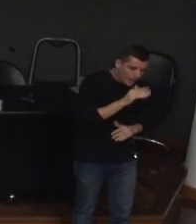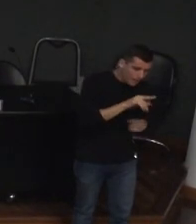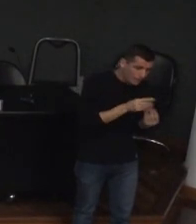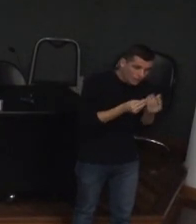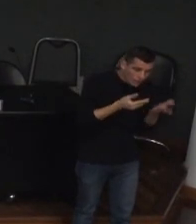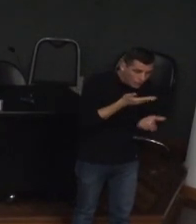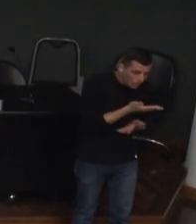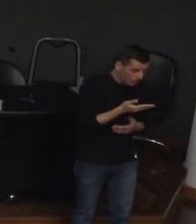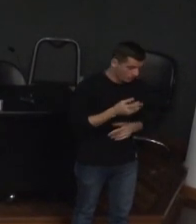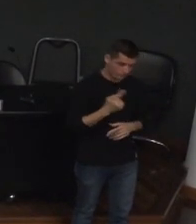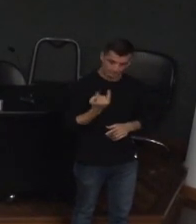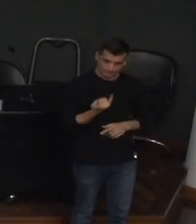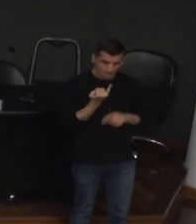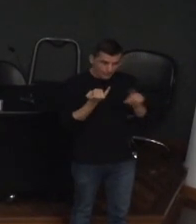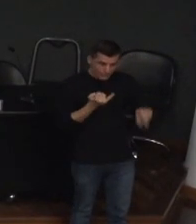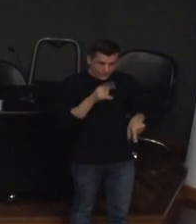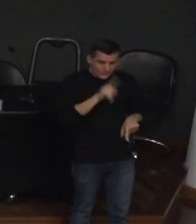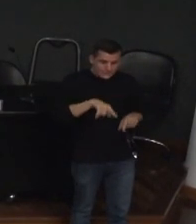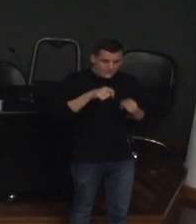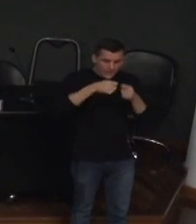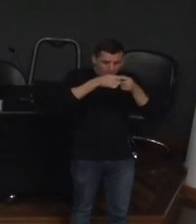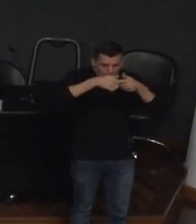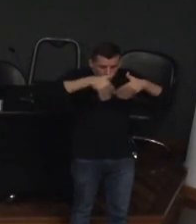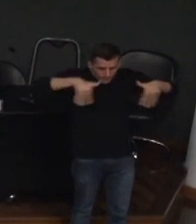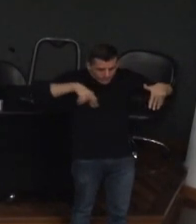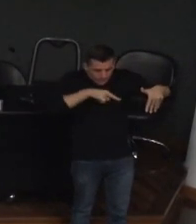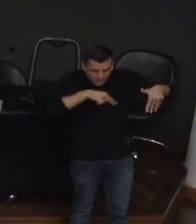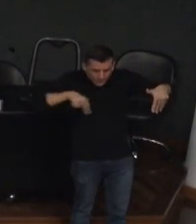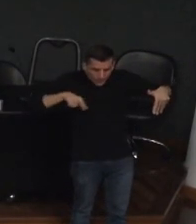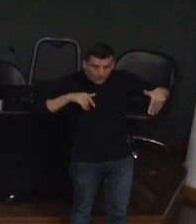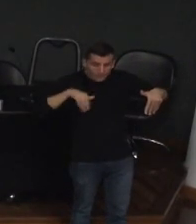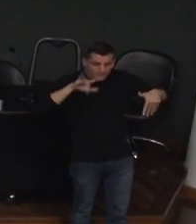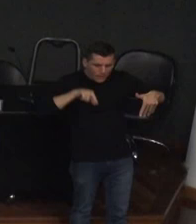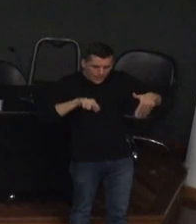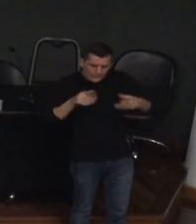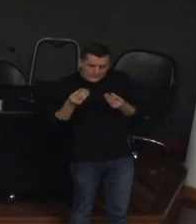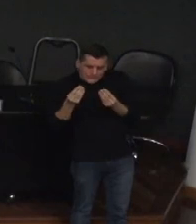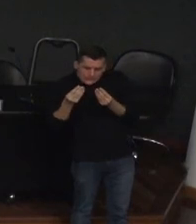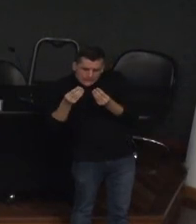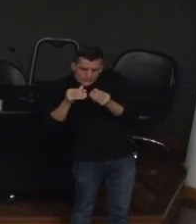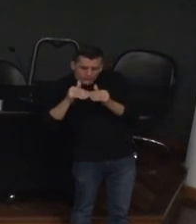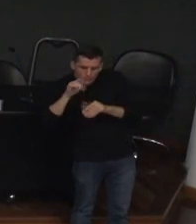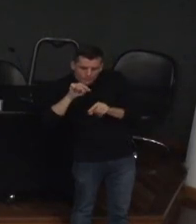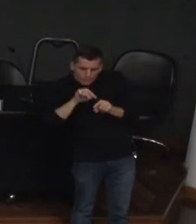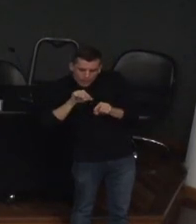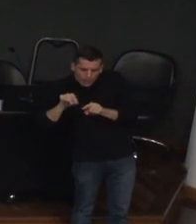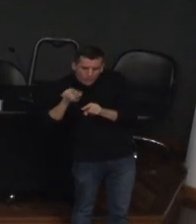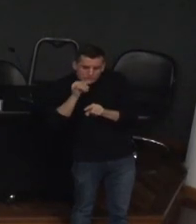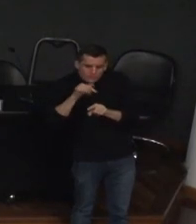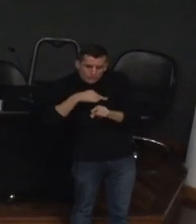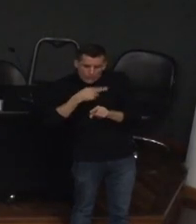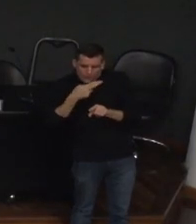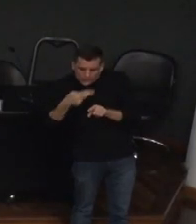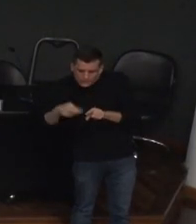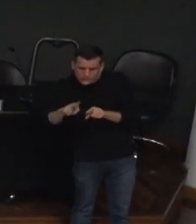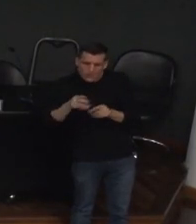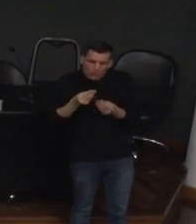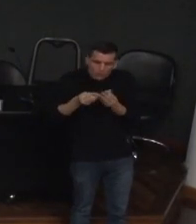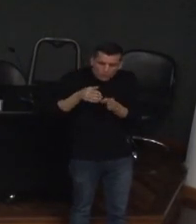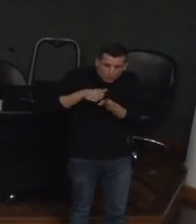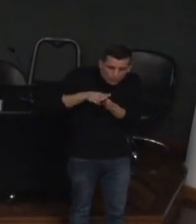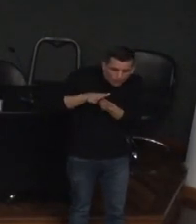ideal é colocar no mapeamento quais são os dados sensíveis, né? Então, orientação religiosa,